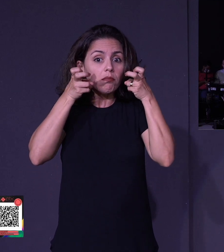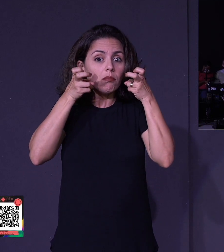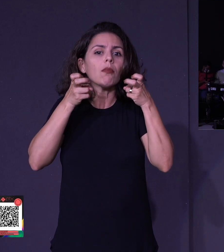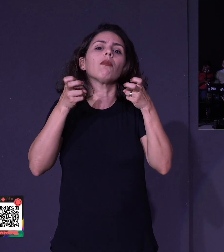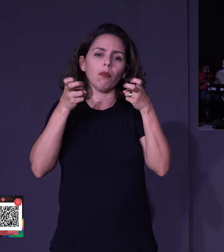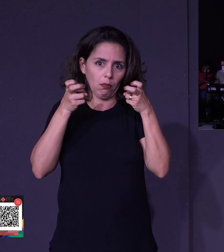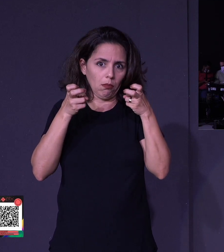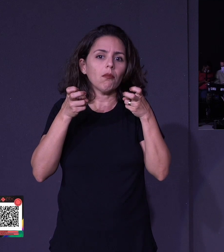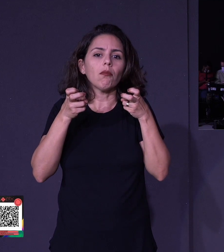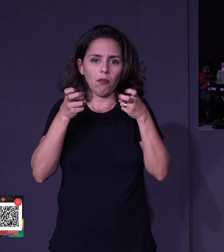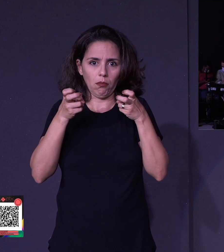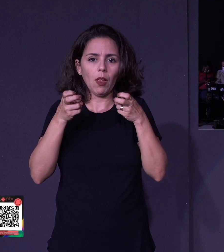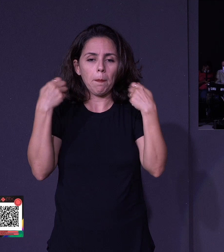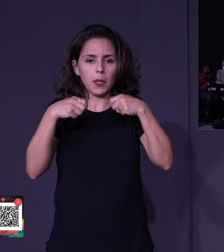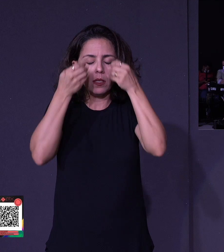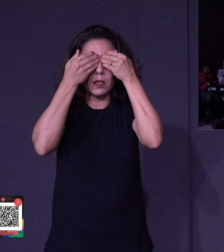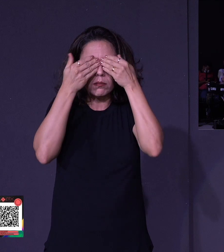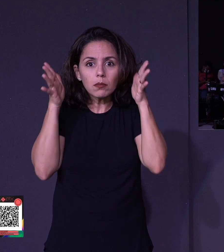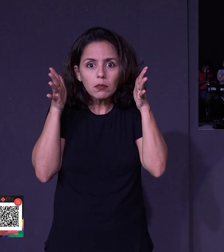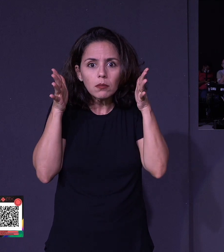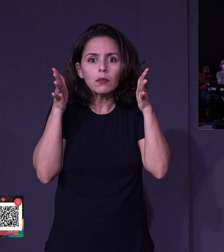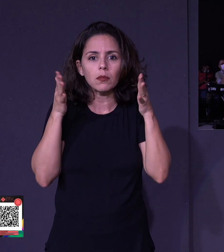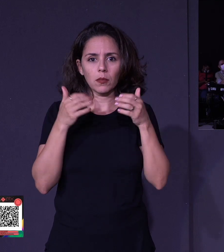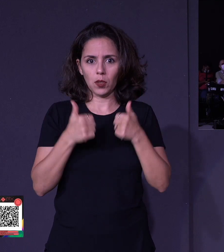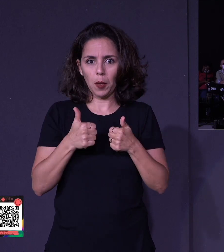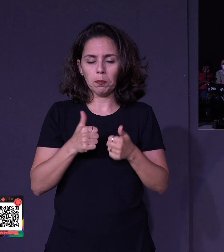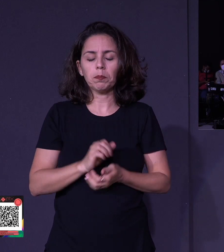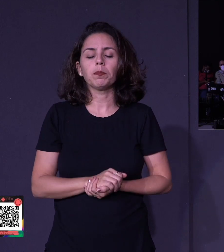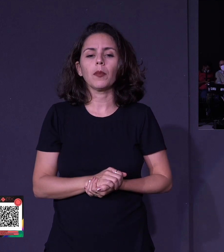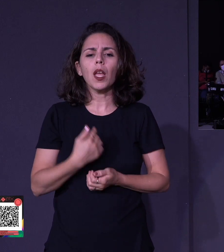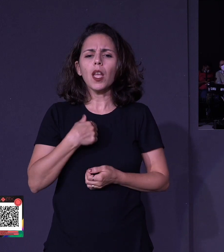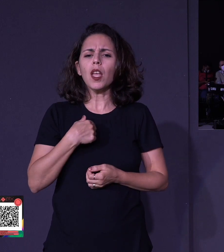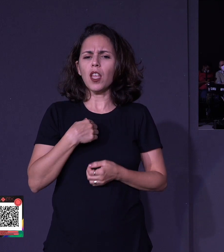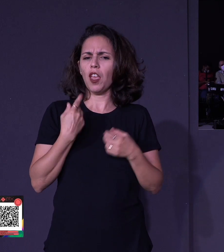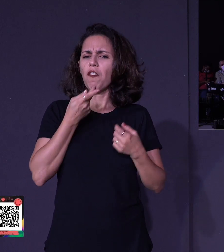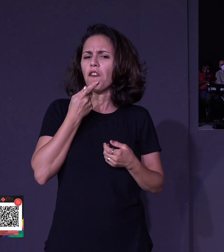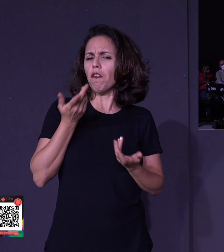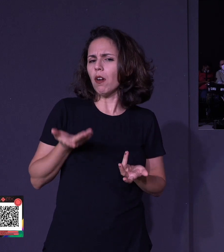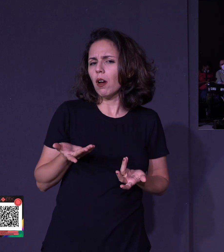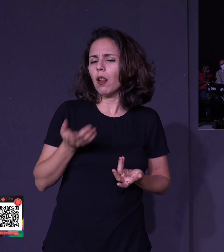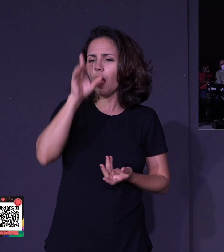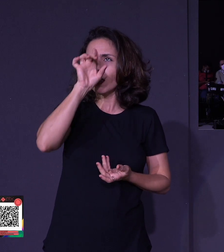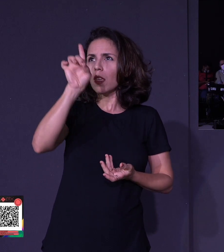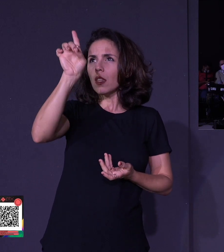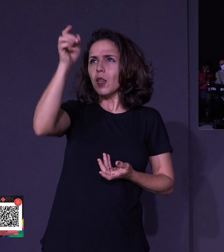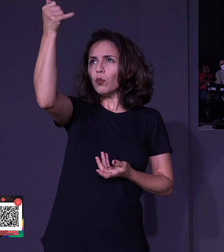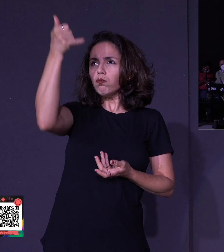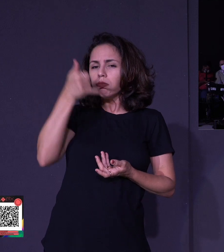noite, em nome de Jesus. Mas deixa eu te dizer, o nosso Deus fala conosco por meio da sua criação.